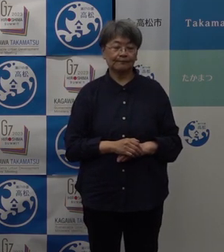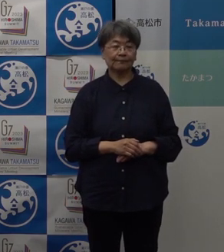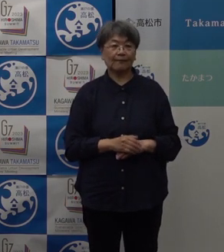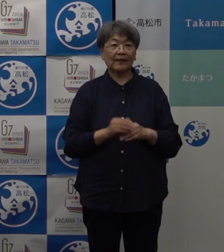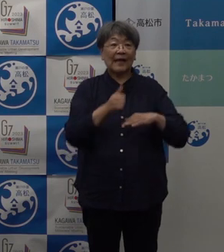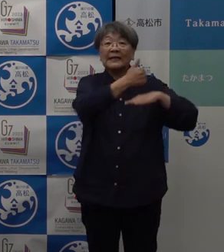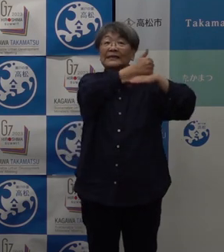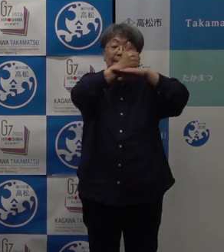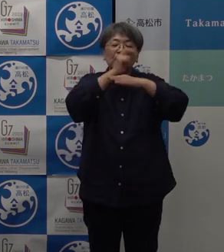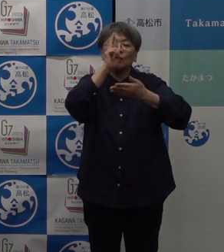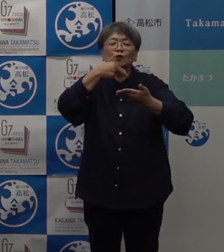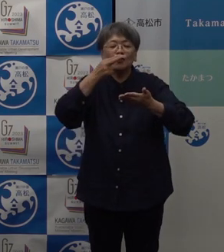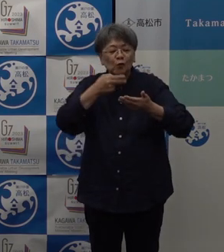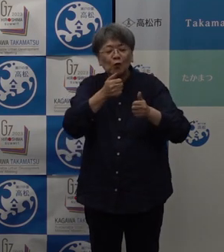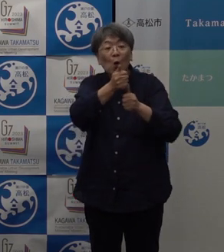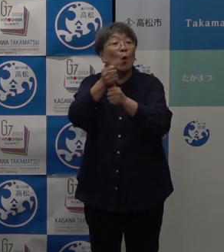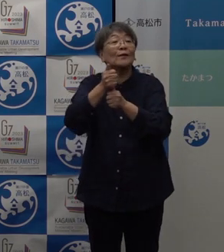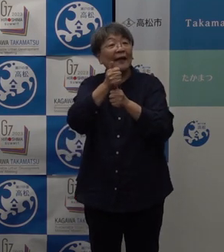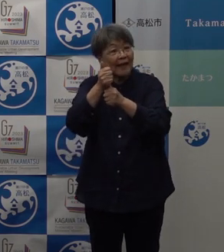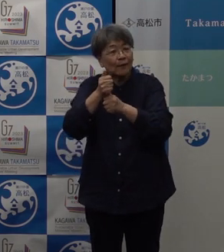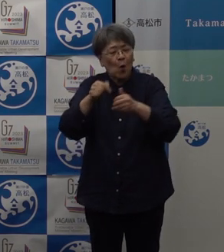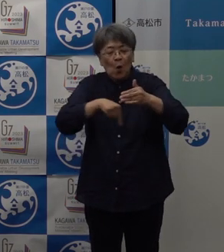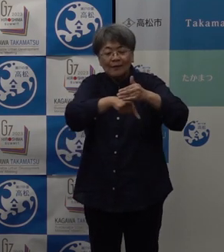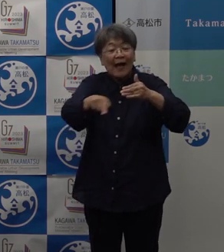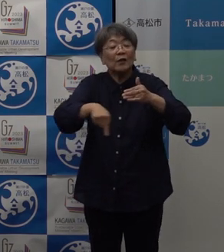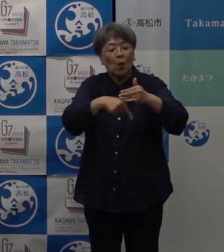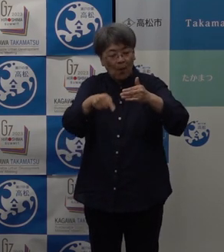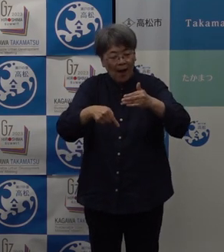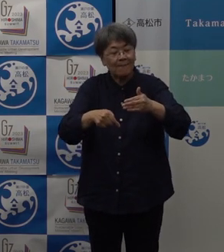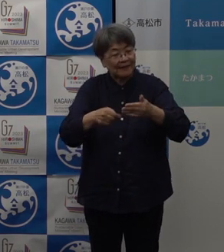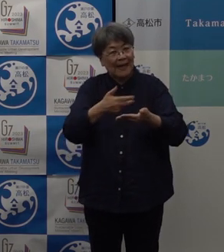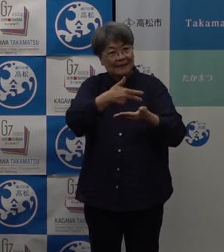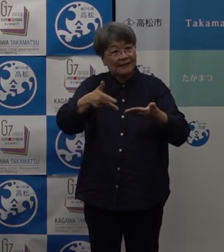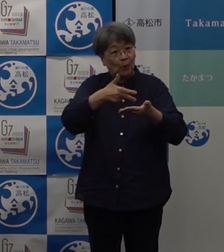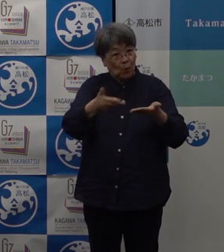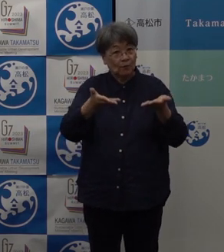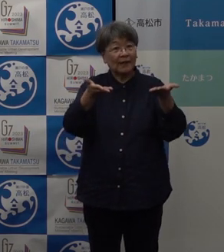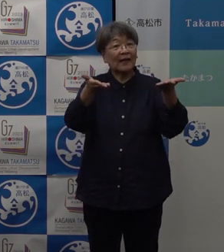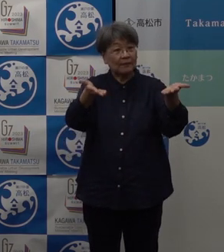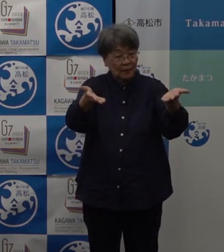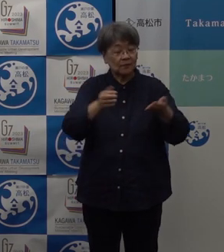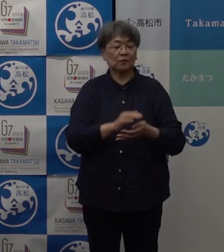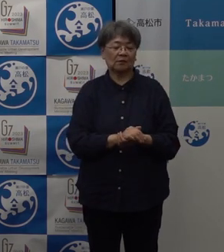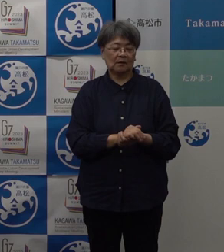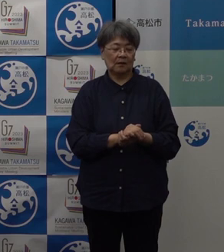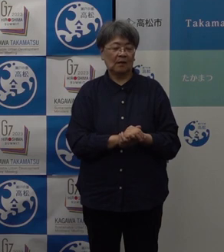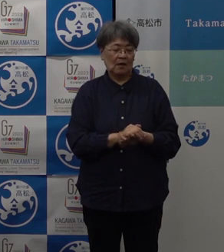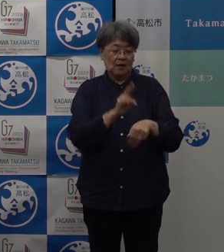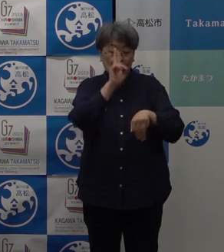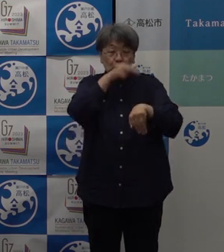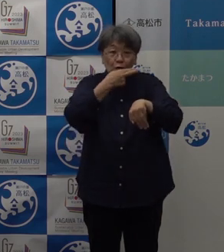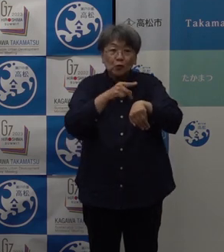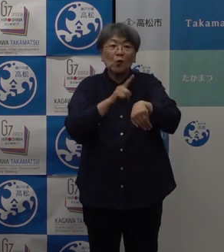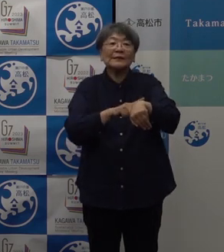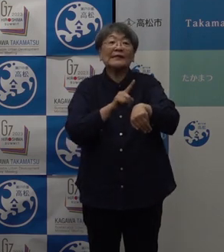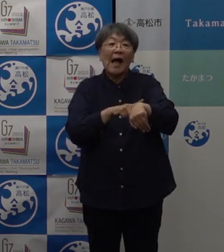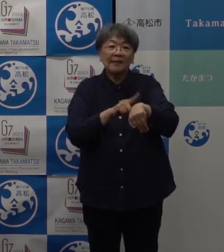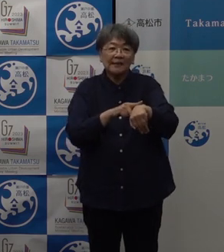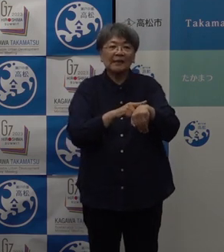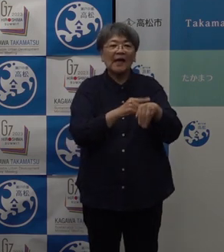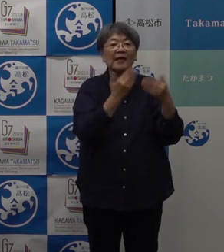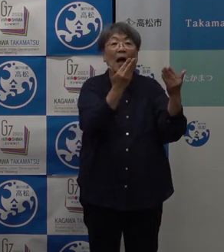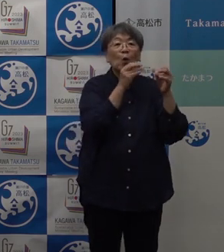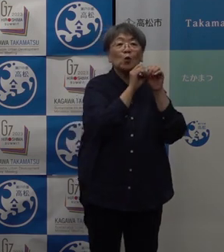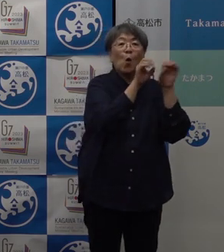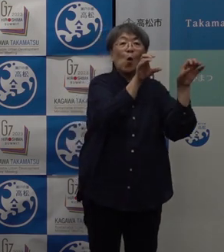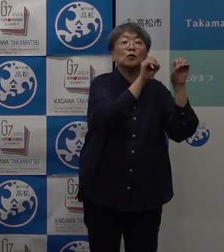サミット給食の献立のスケジュール等につきましては別紙の通りでございます。また給食の時間に校内放送や